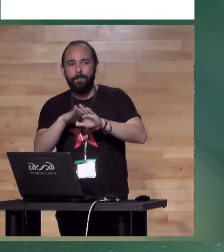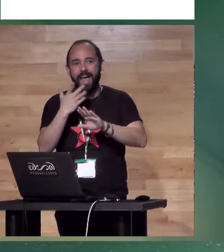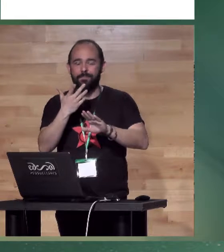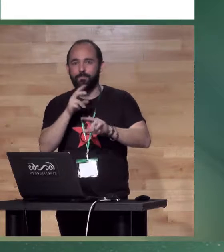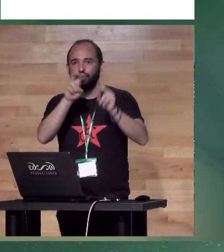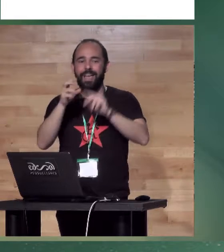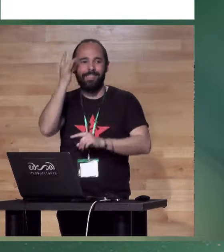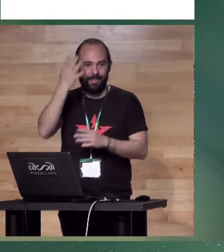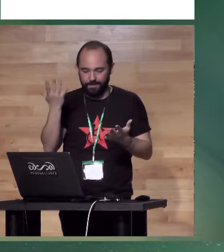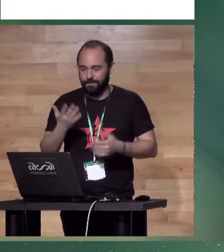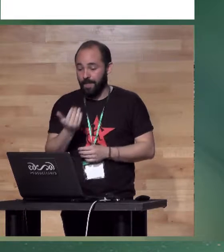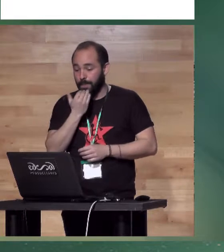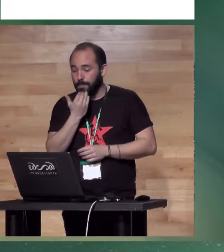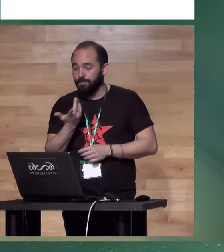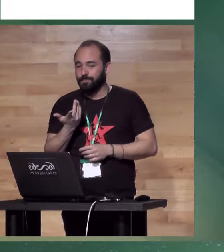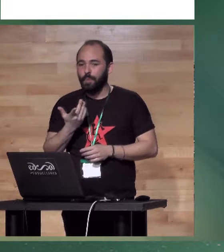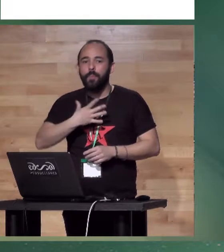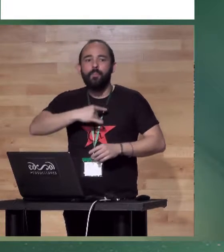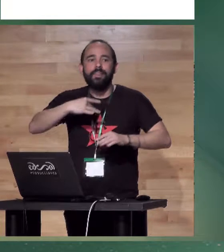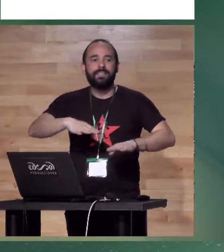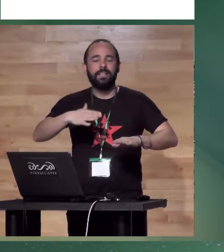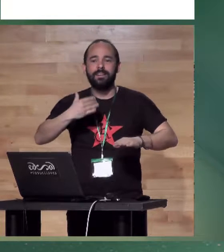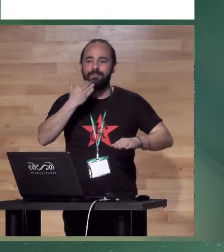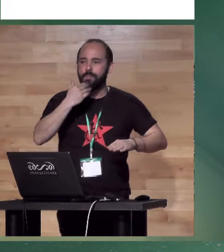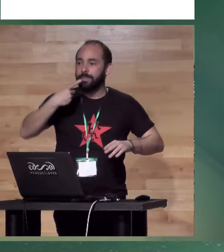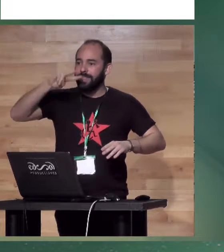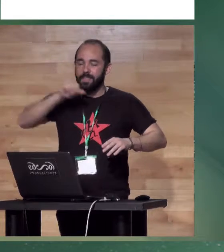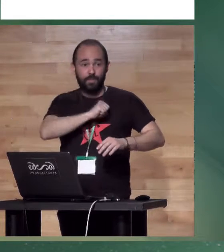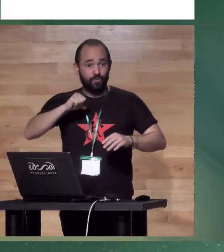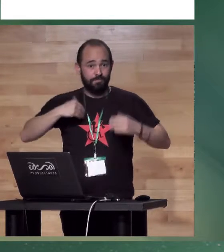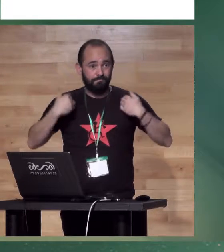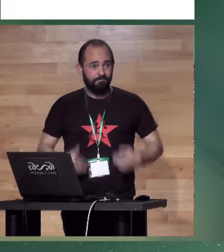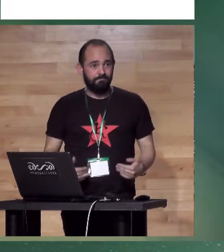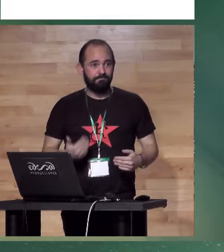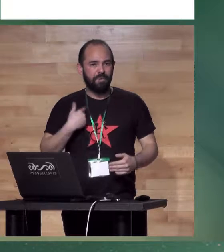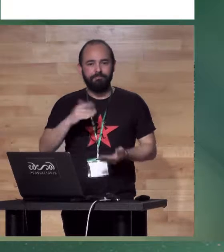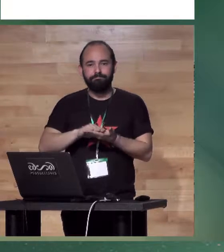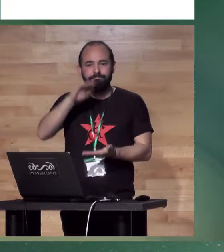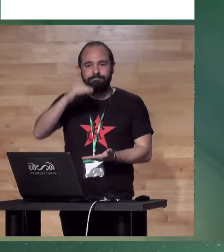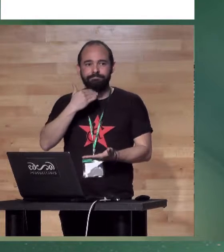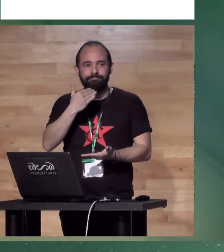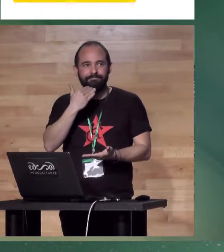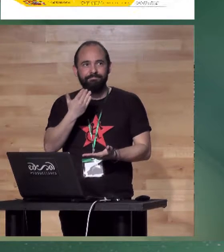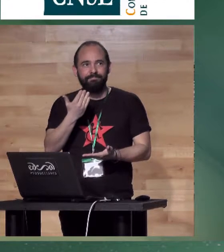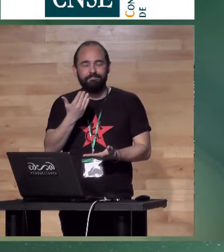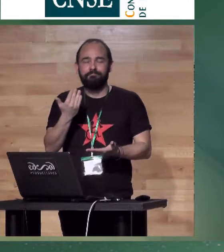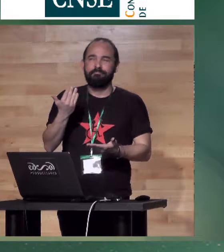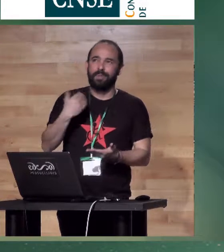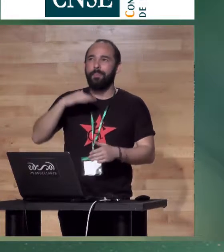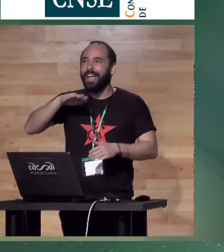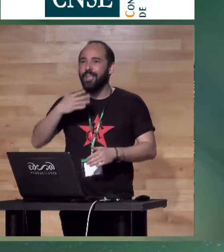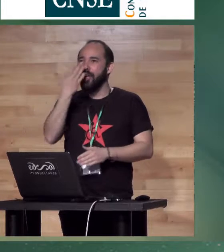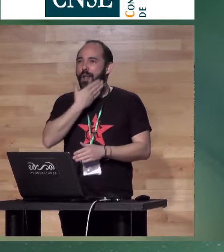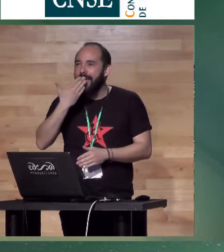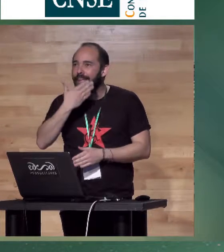estrategias, trucos para buscar ideas. Porque puede ser, por ejemplo, que se ha pasado una experiencia personal, algo que